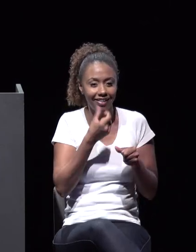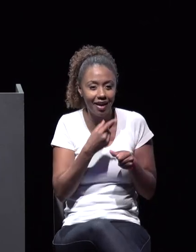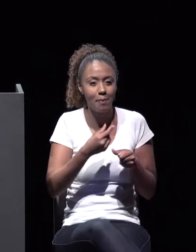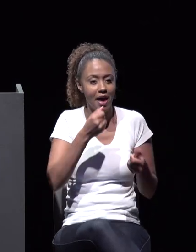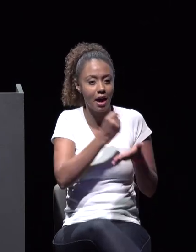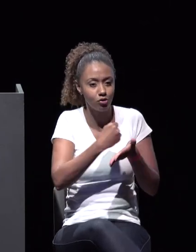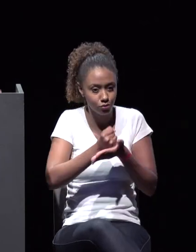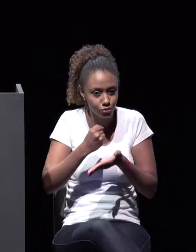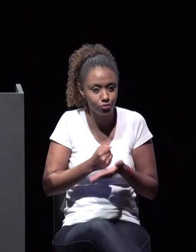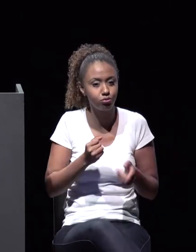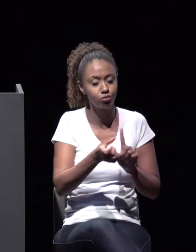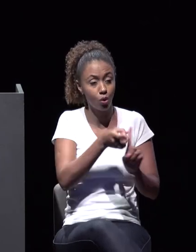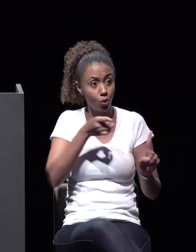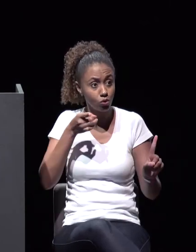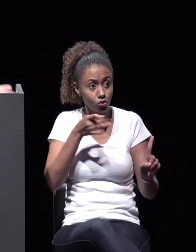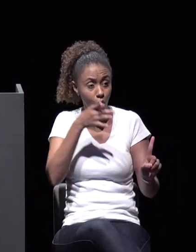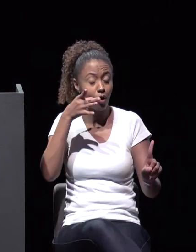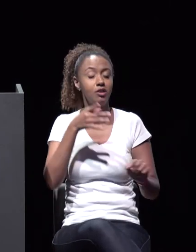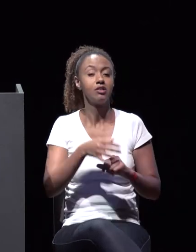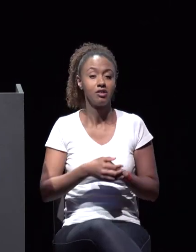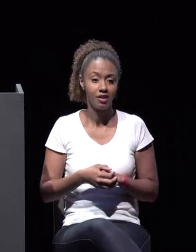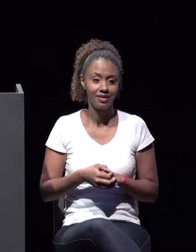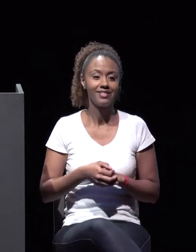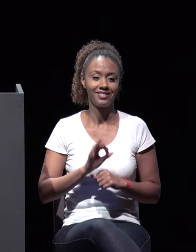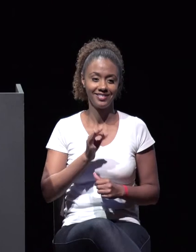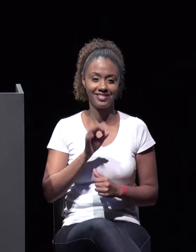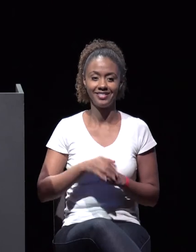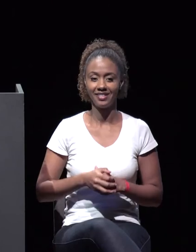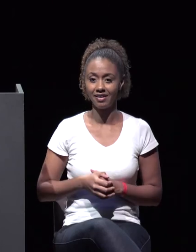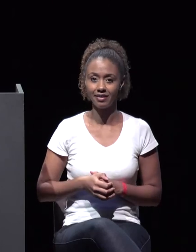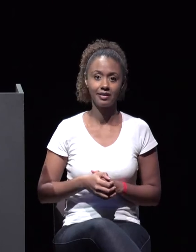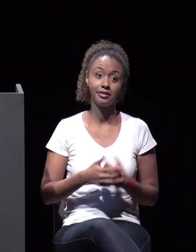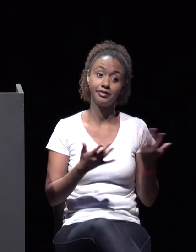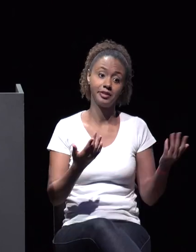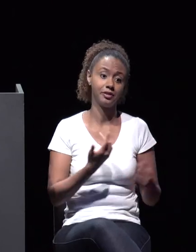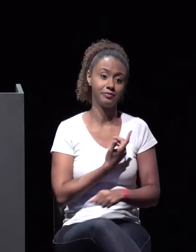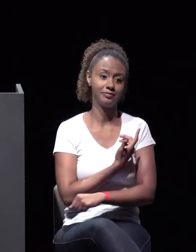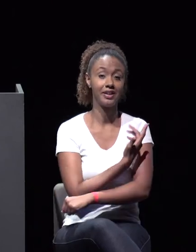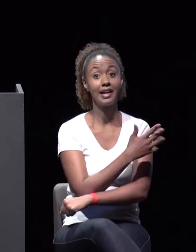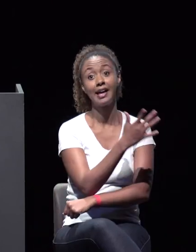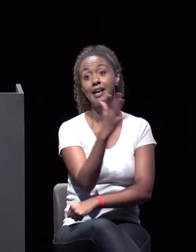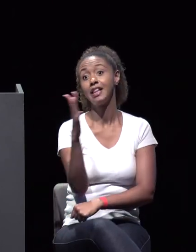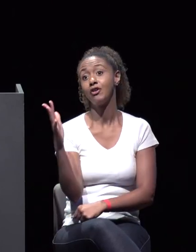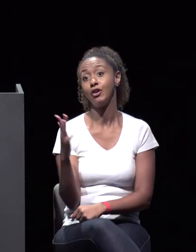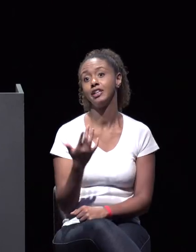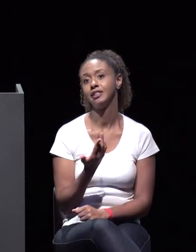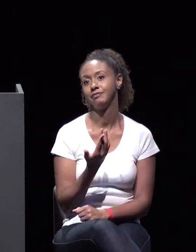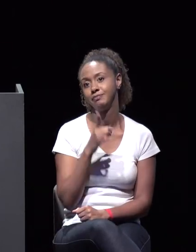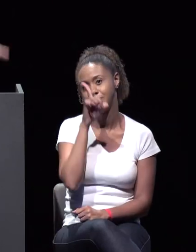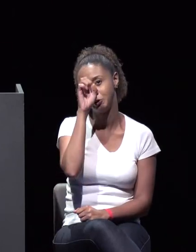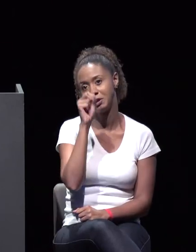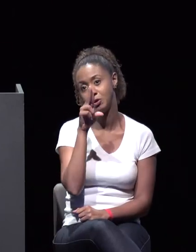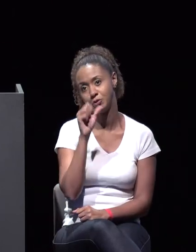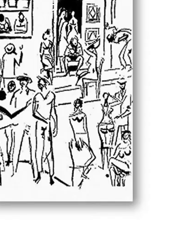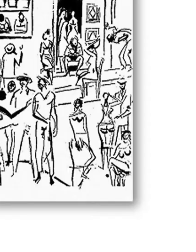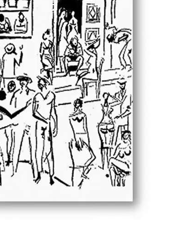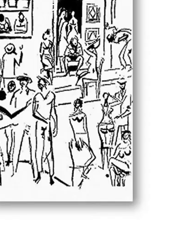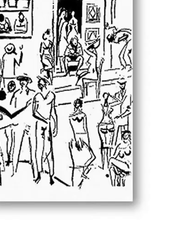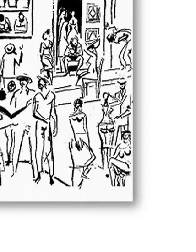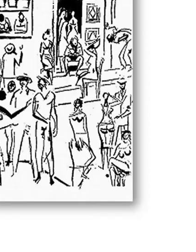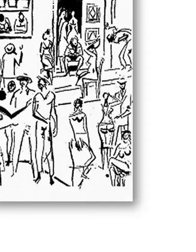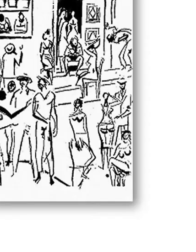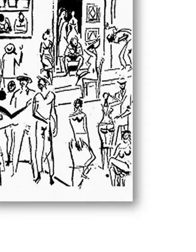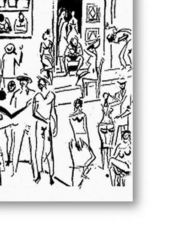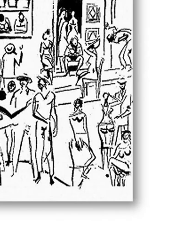pode se perder pode se machucar e aí não tem sus na floresta jubiabá ou então